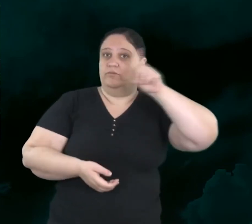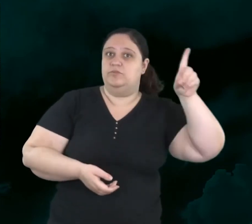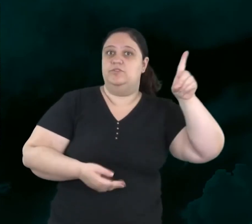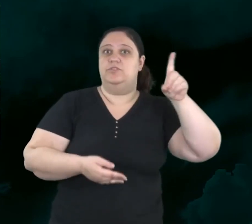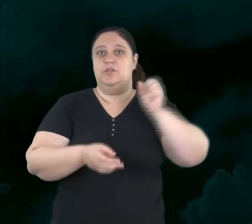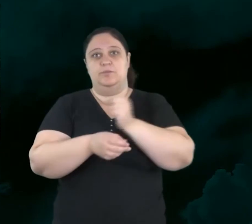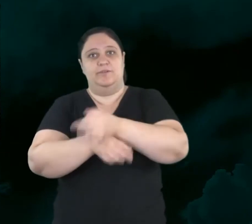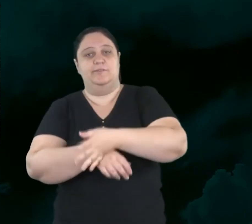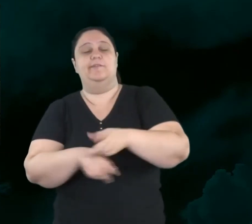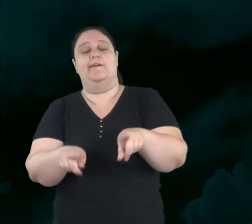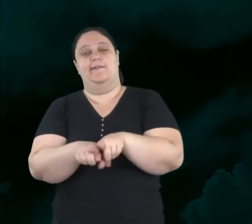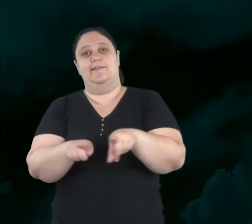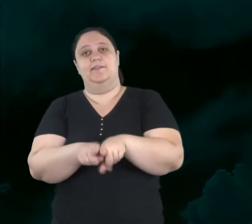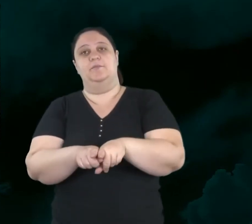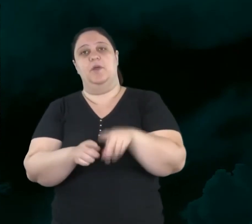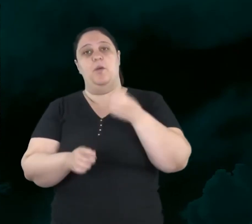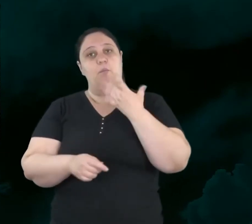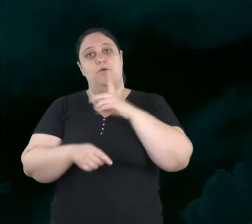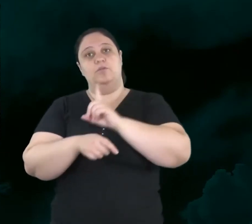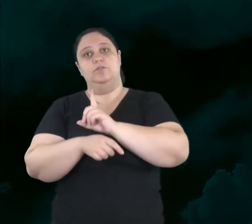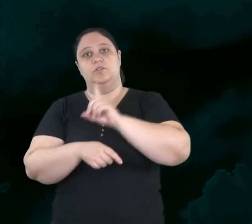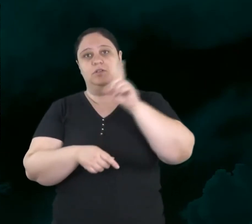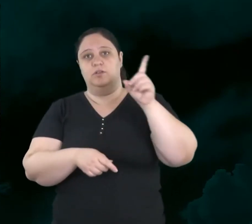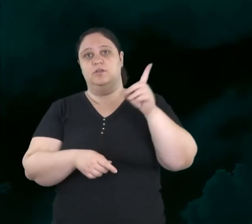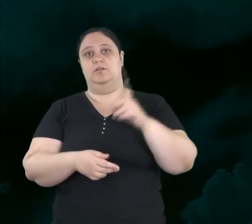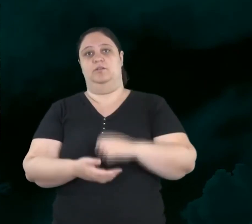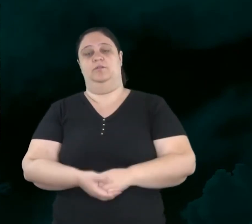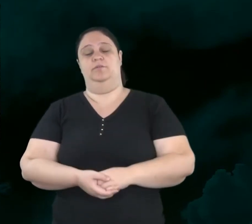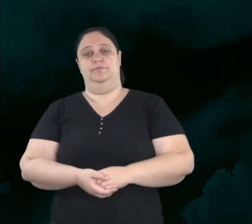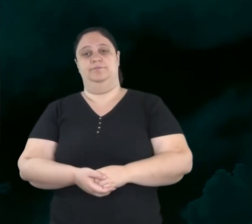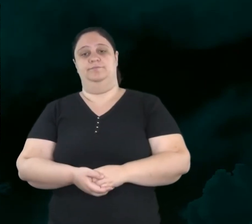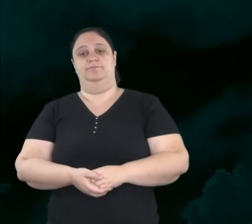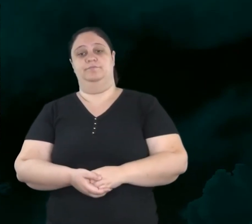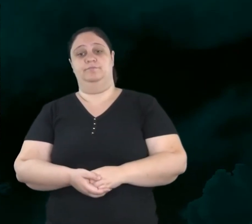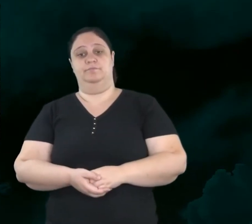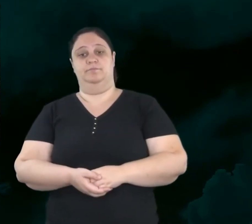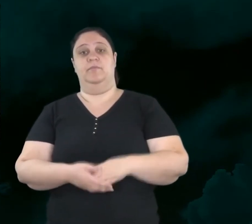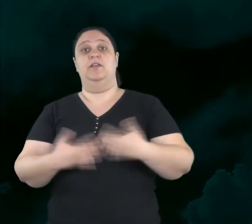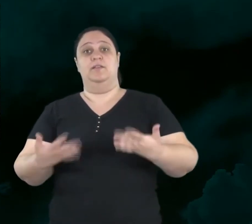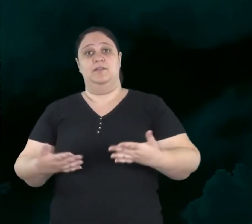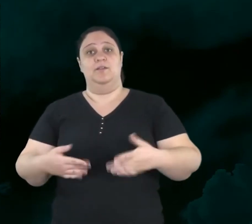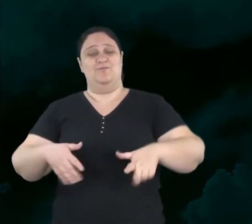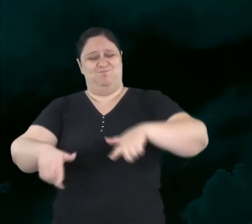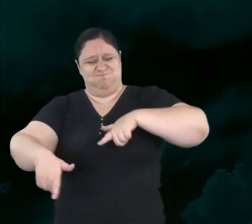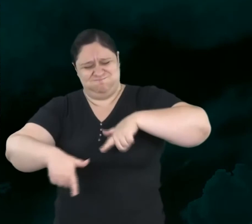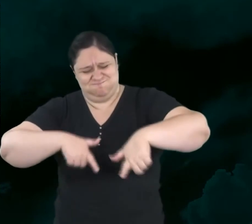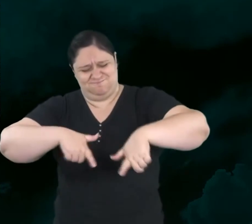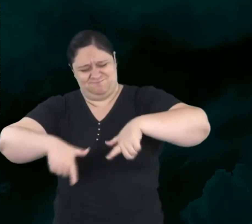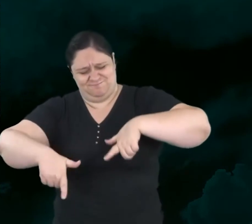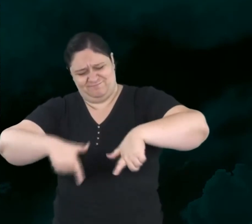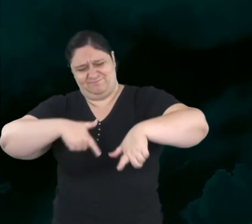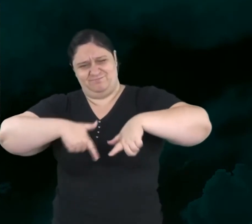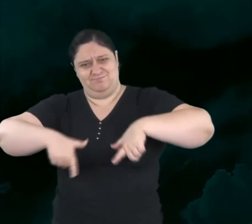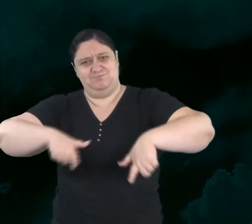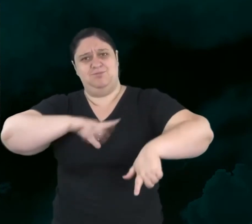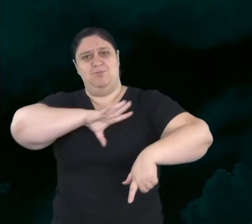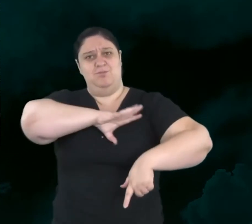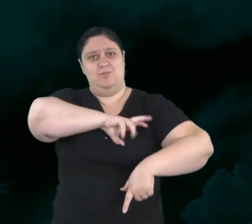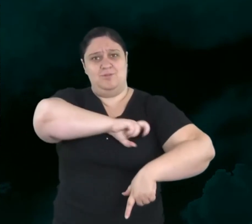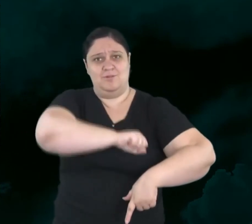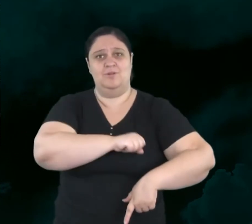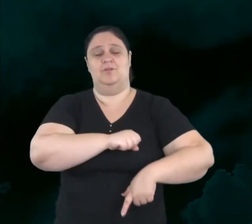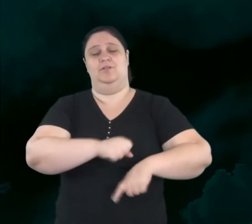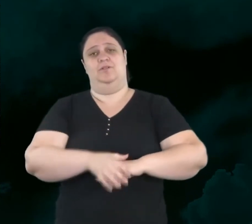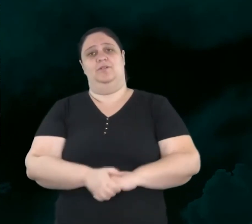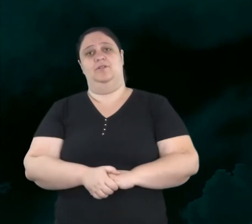até a noite, e outro dia, bom dia. Esses estão trabalhando no labor de amor para tirar as pessoas do